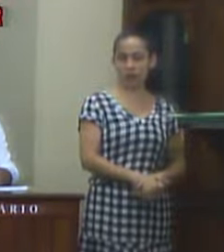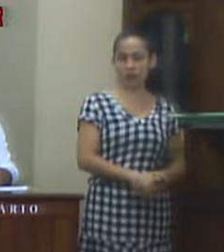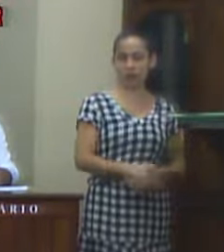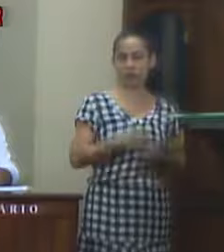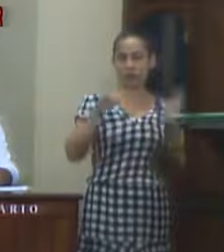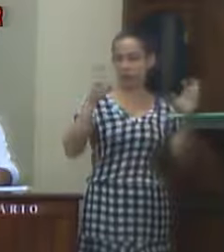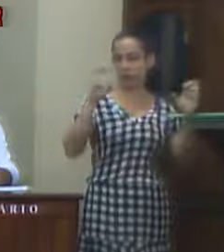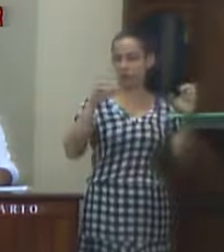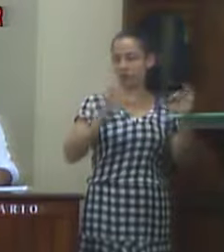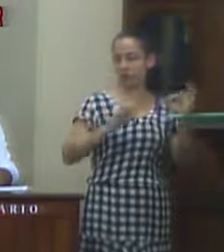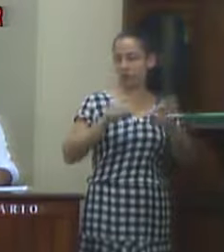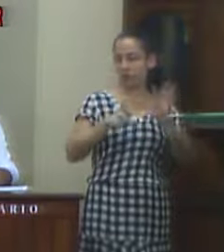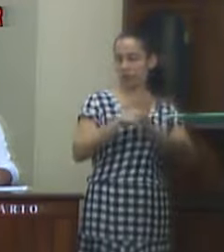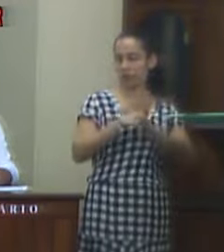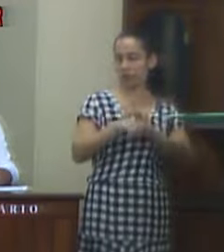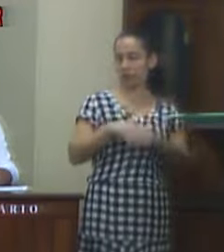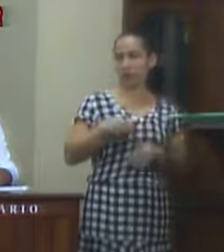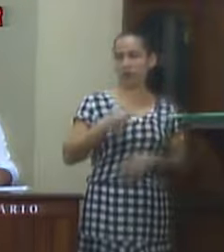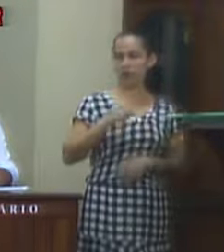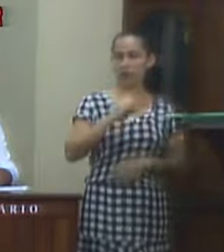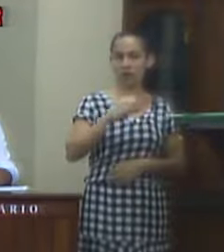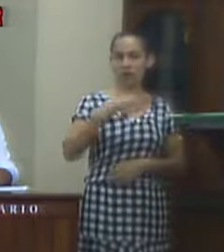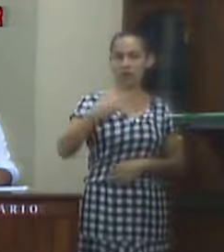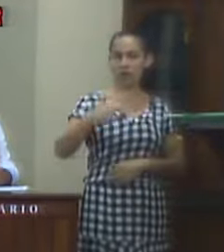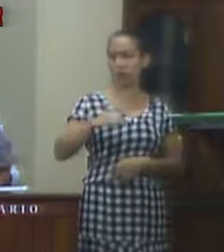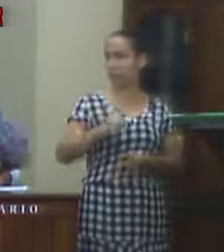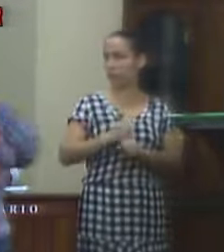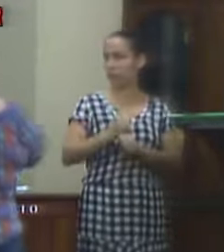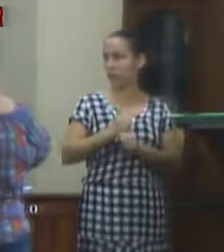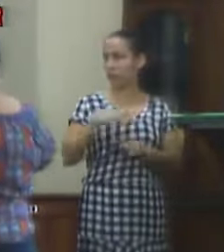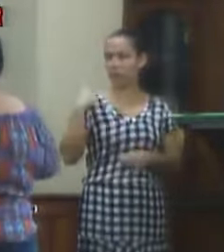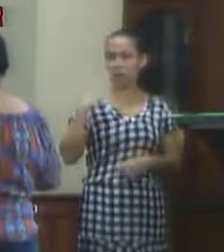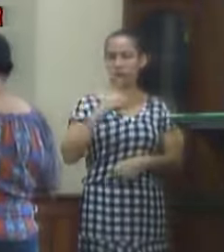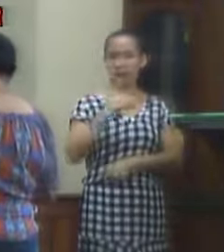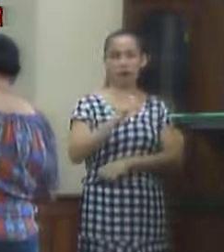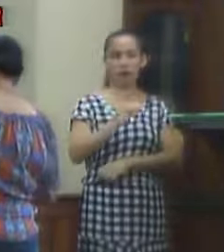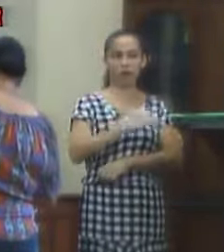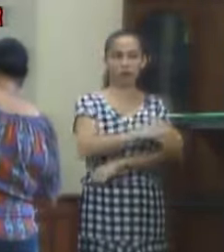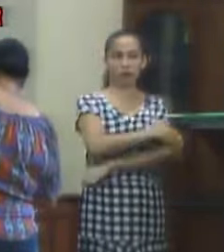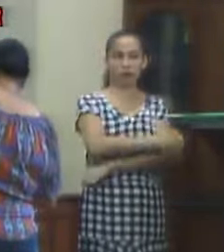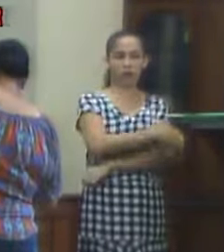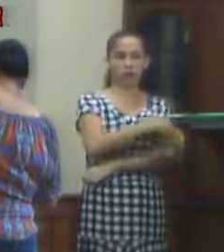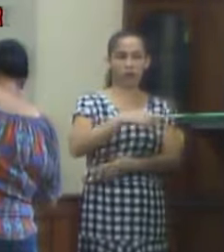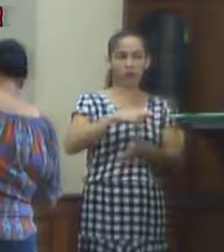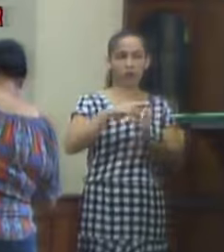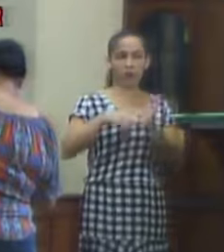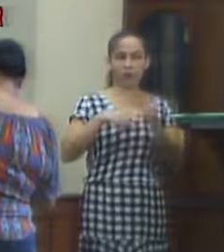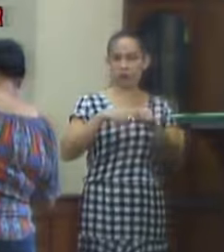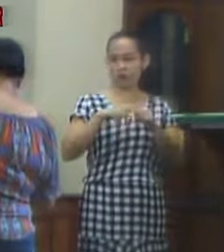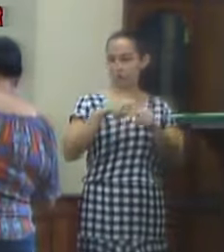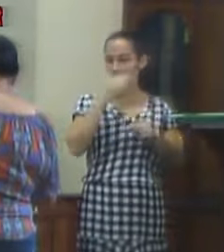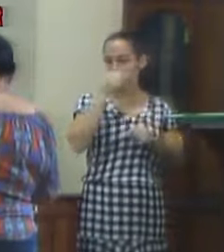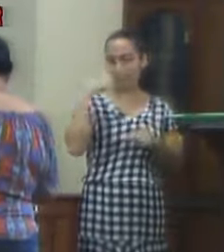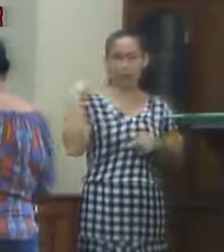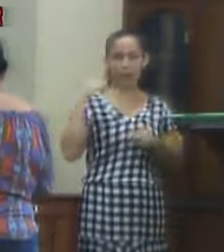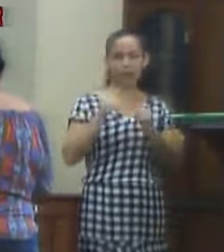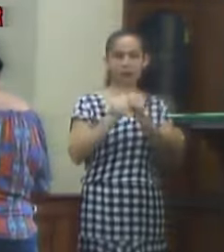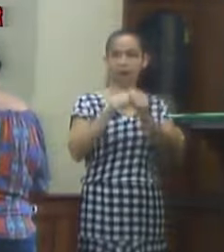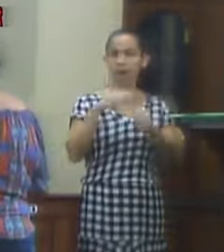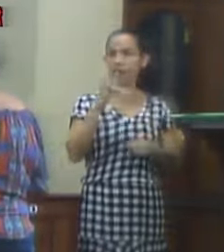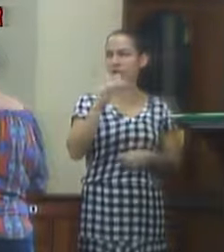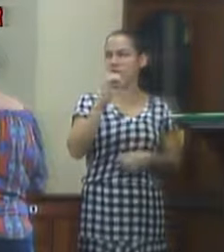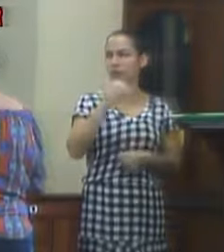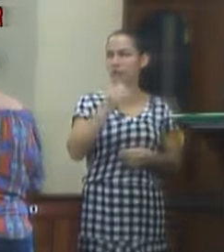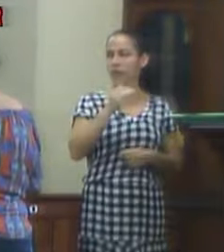Matéria, projeto de lei ordinária número 031/2018, autor vereador David Barbosa Nogueira, relator Pedro Paulo Magalhães Graça, vereador membro Fábio Antônio